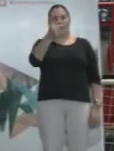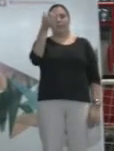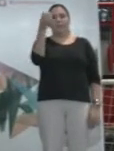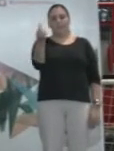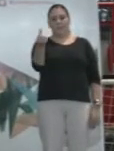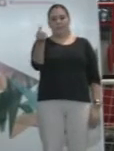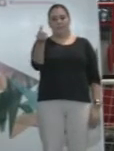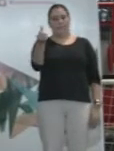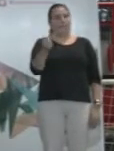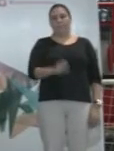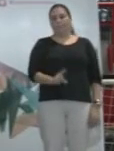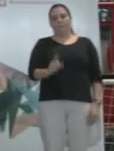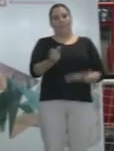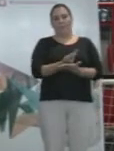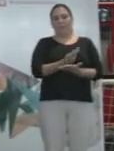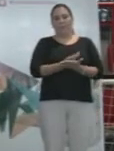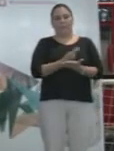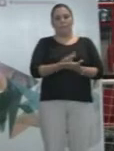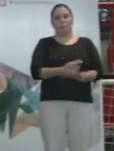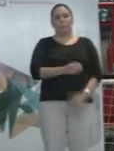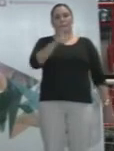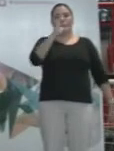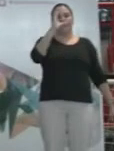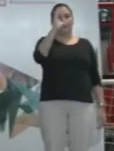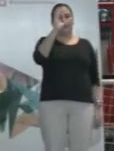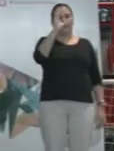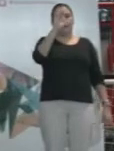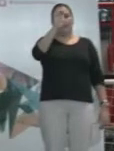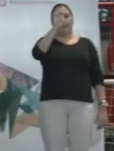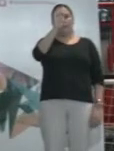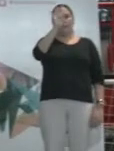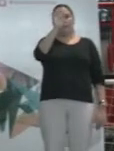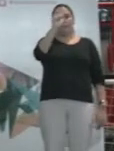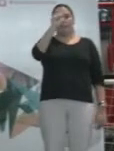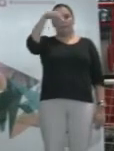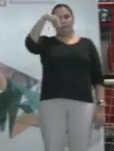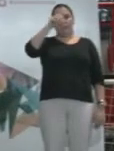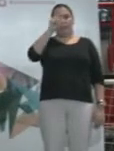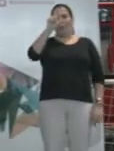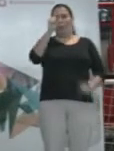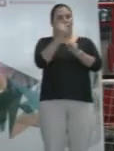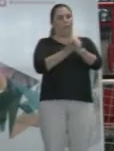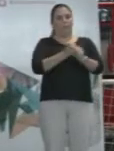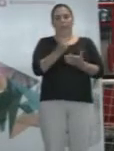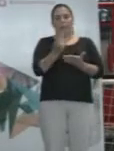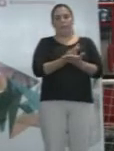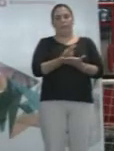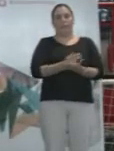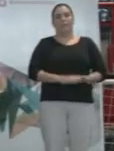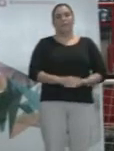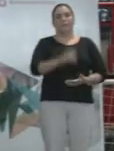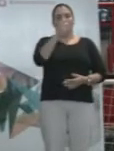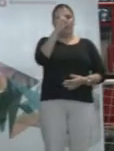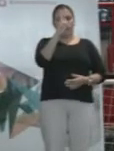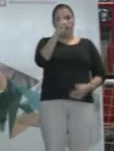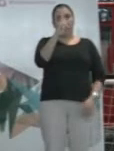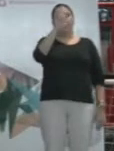23.476. Ele passou, foi longe. O item C, metanol, está falso. Aí o item D,